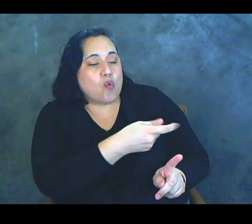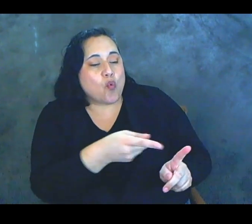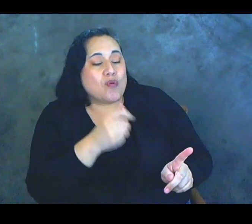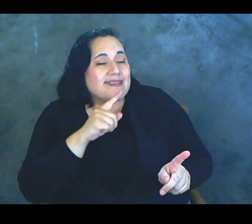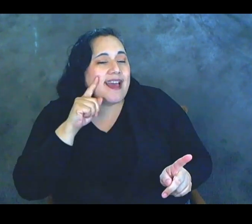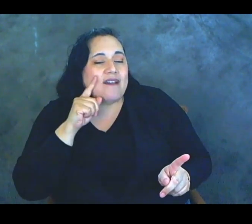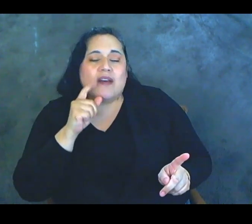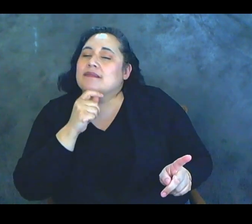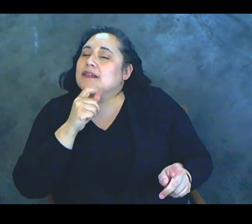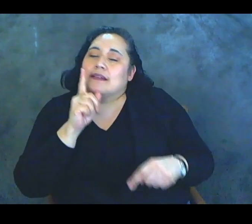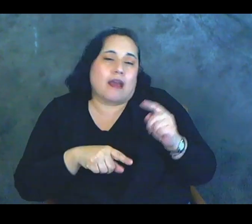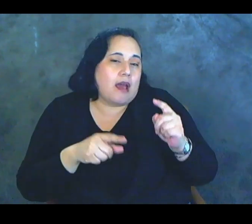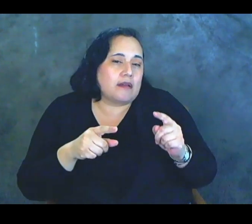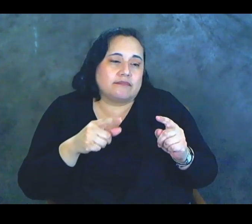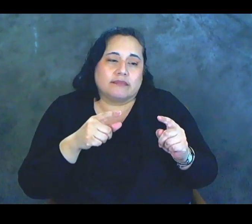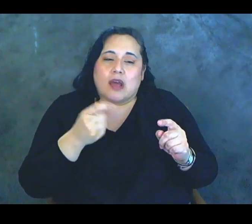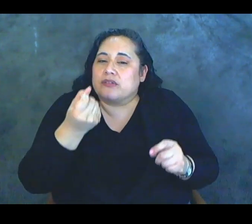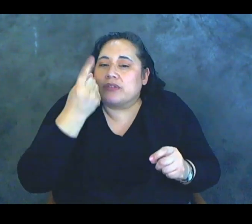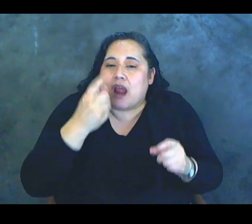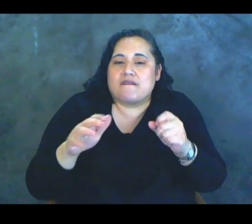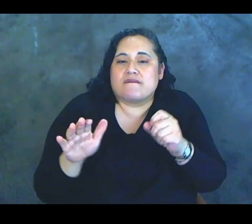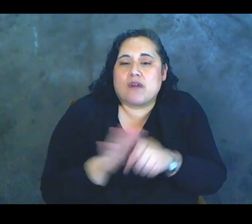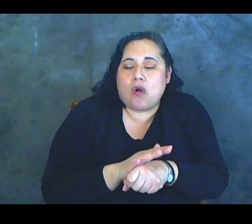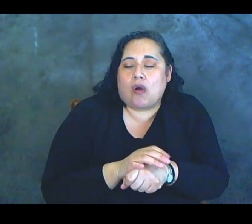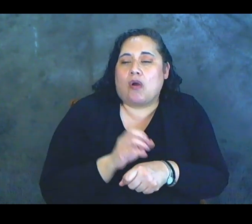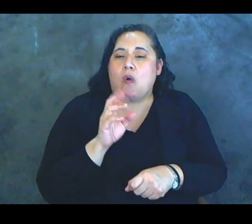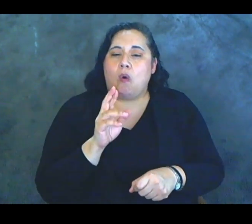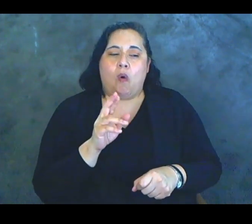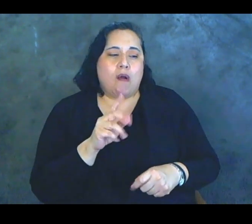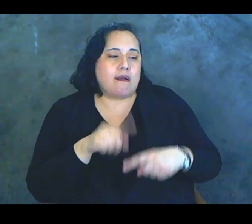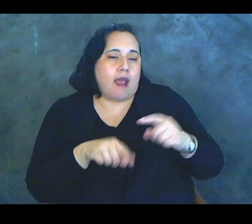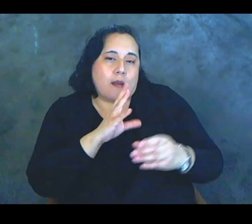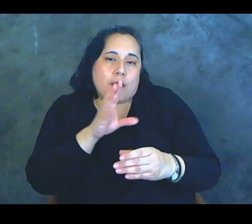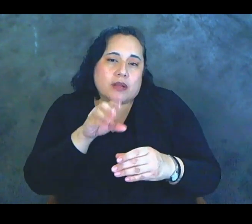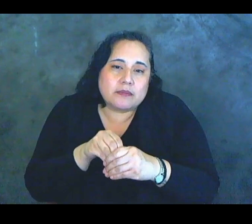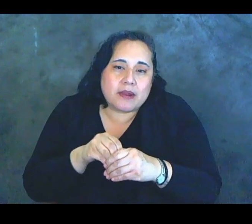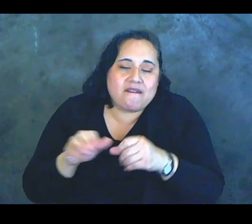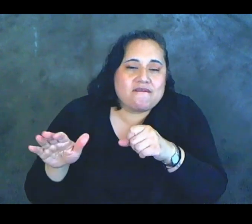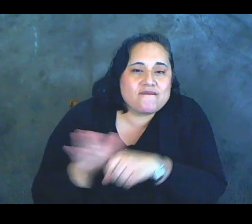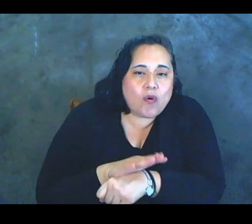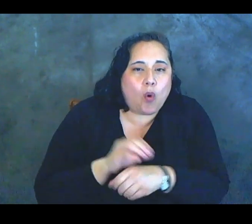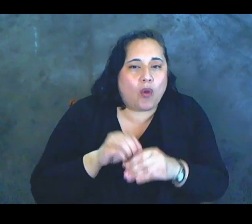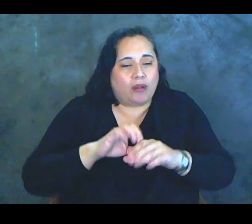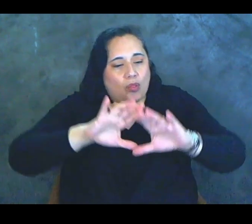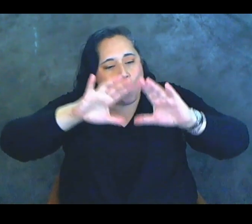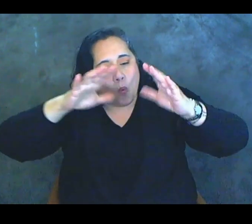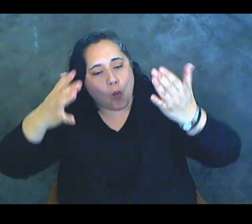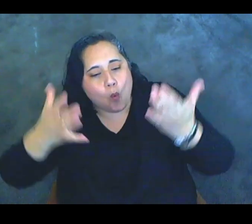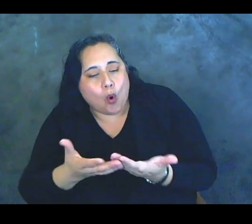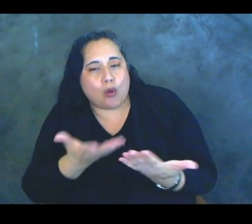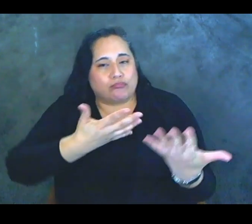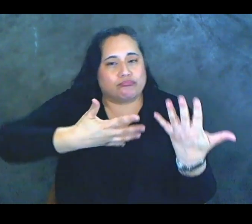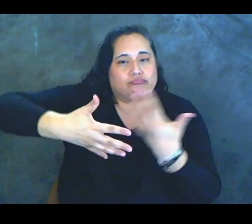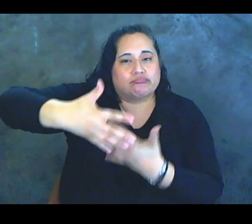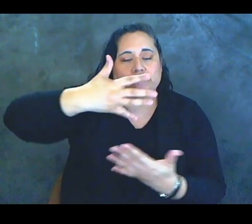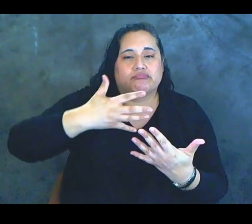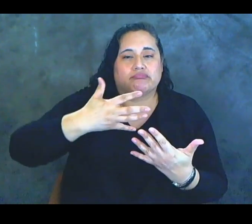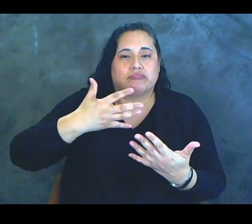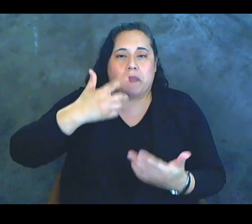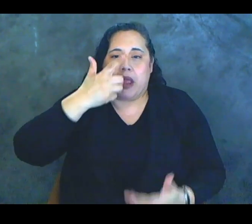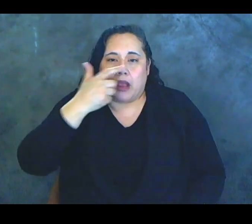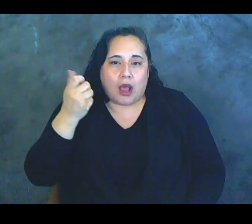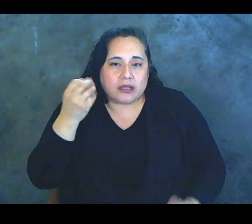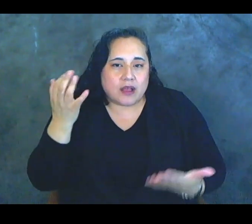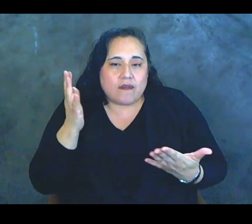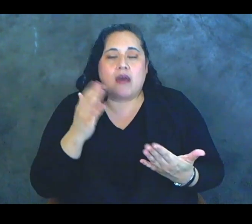completamente o de participar en el mundo que les rodea debido a su